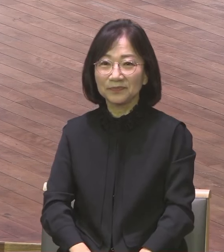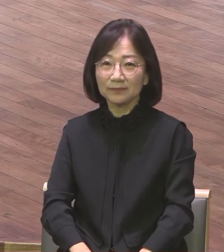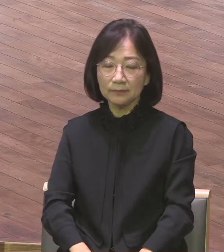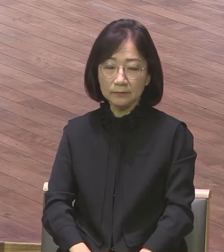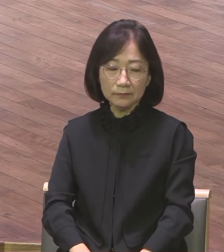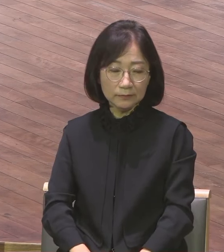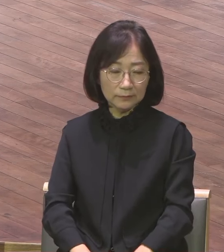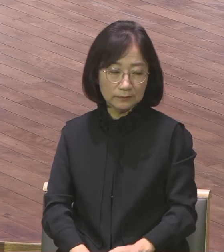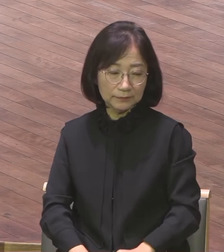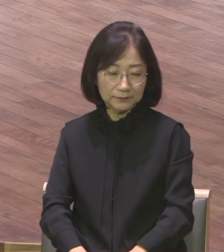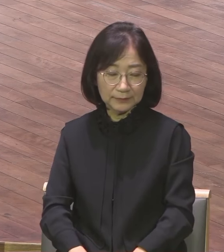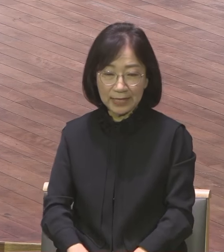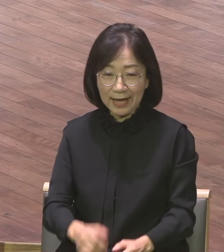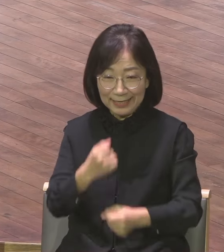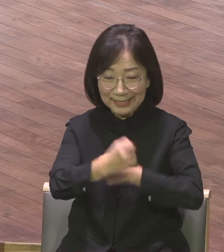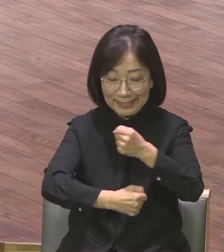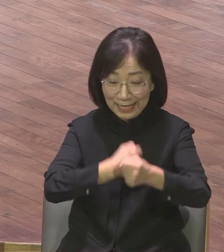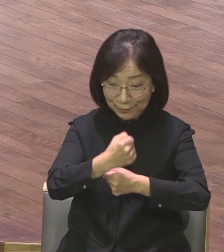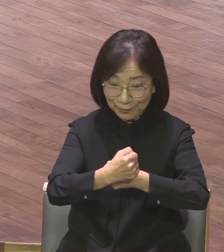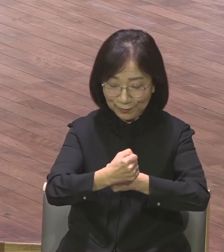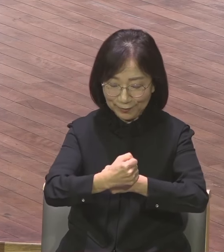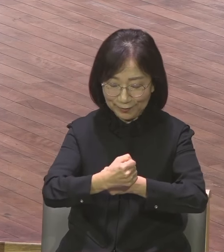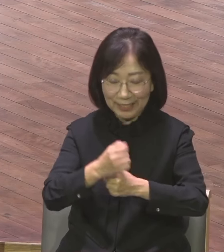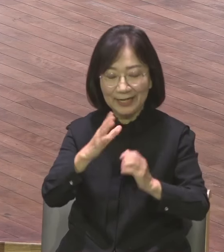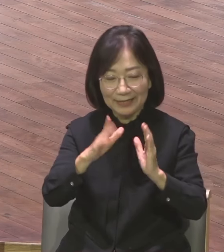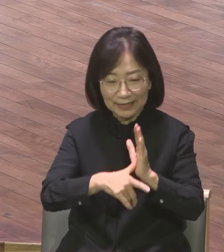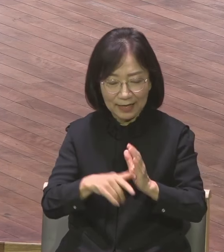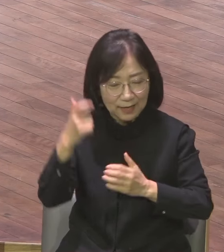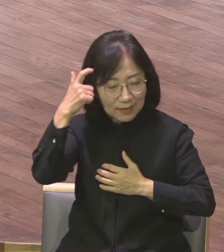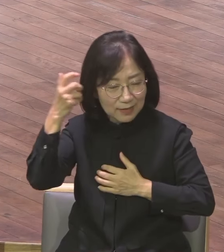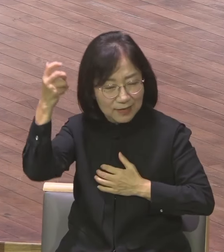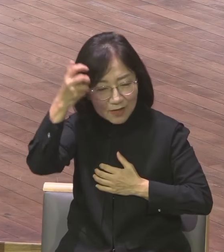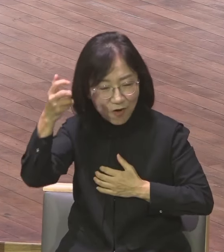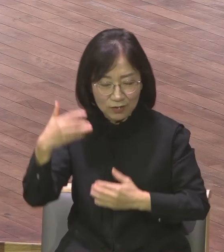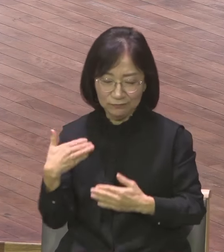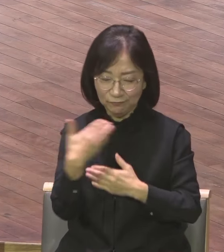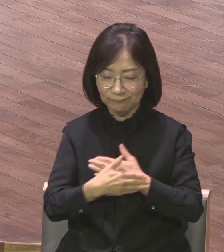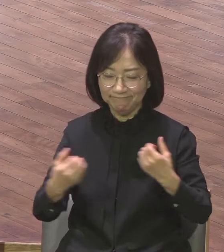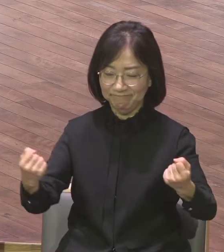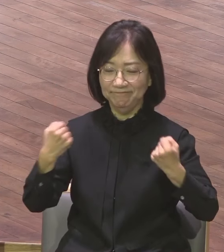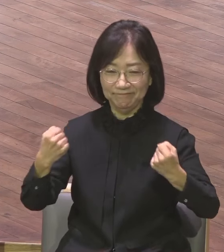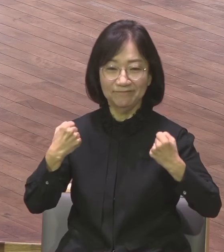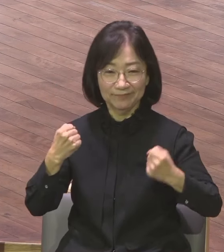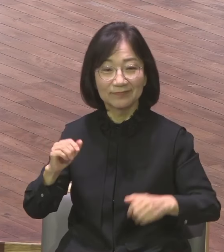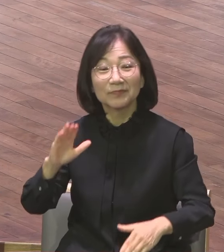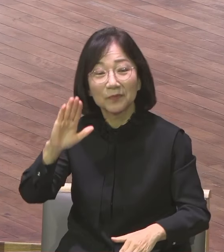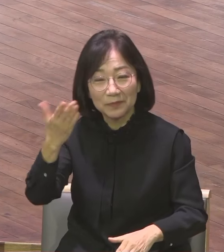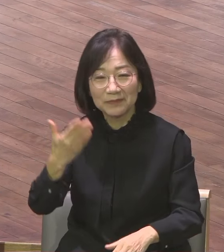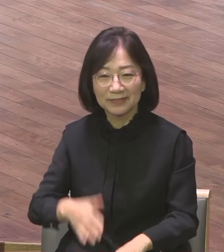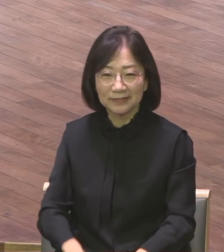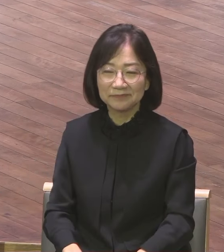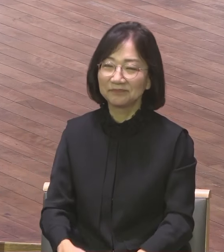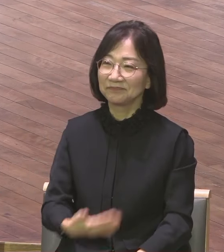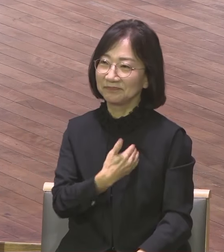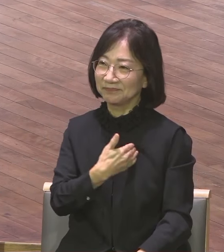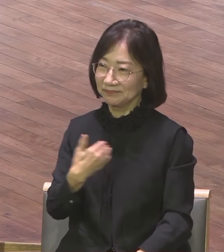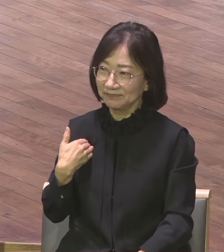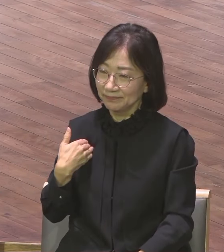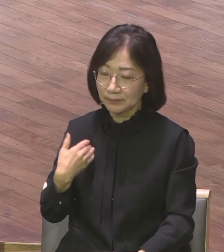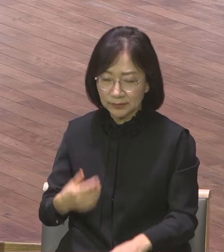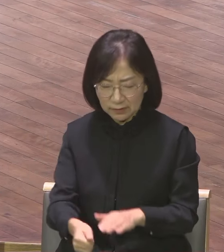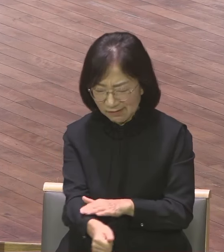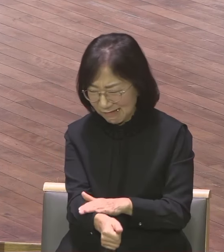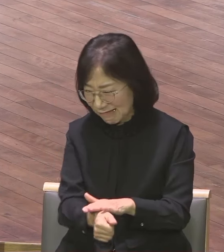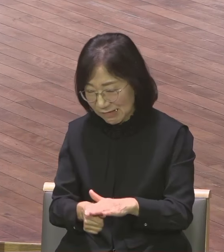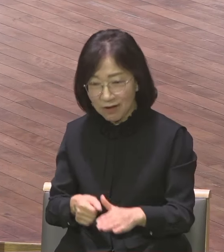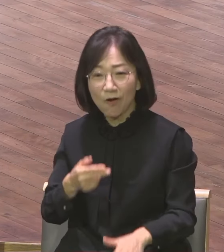자유하면 어떻게 돼요? 영육간에 건강한 거예요. 강건한 겁니다. 자유한 사람들 당당하지요.